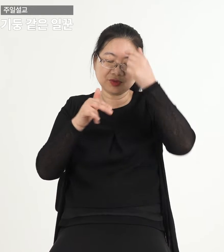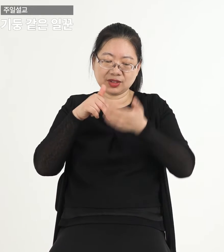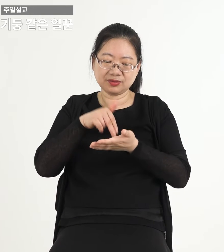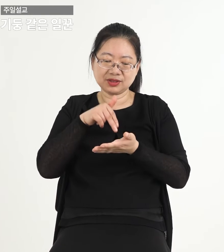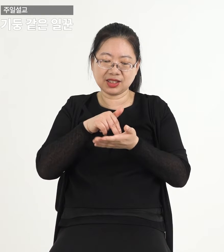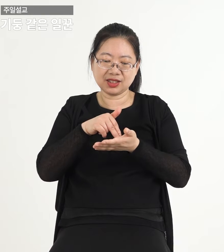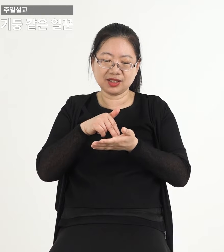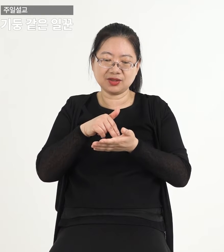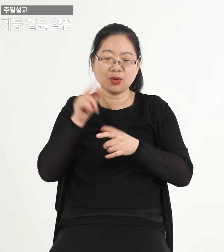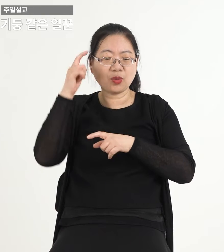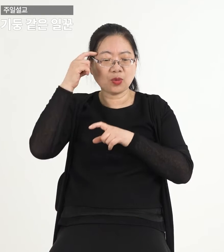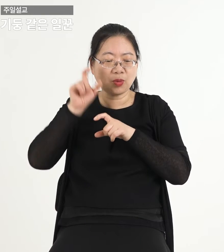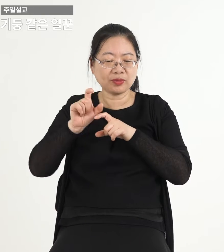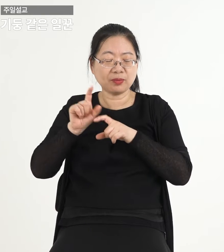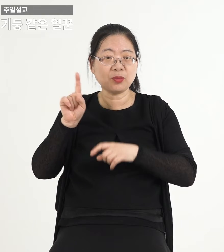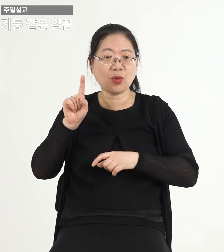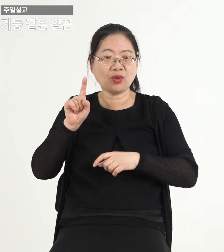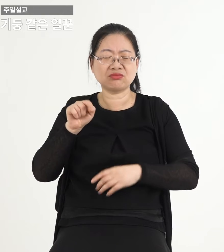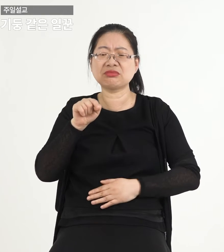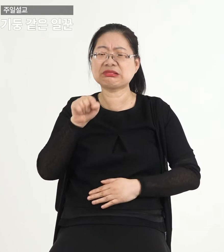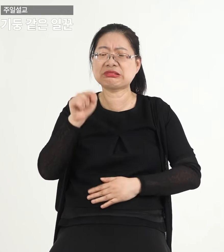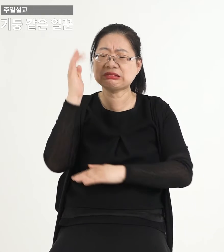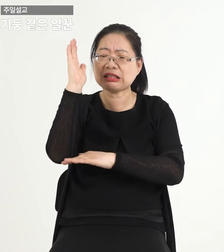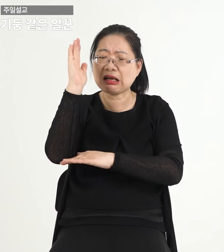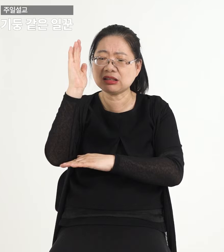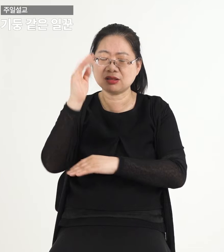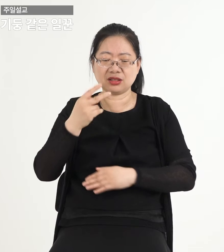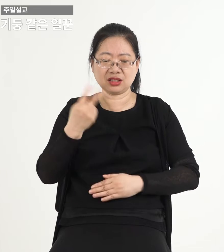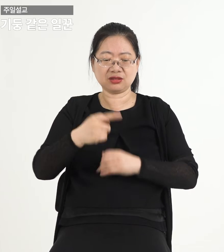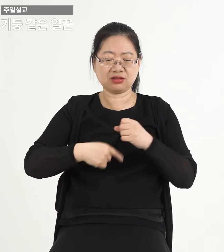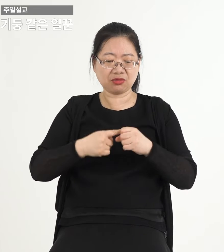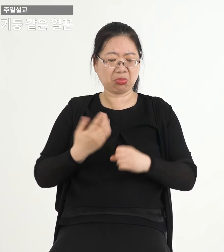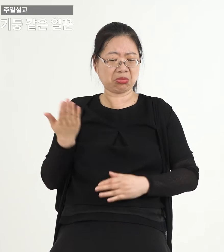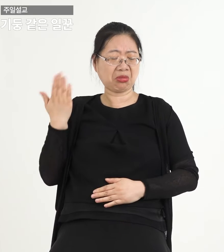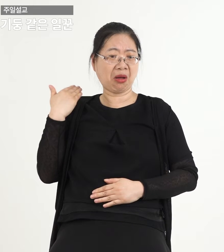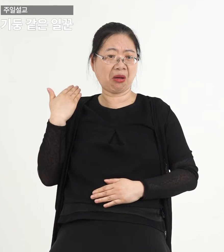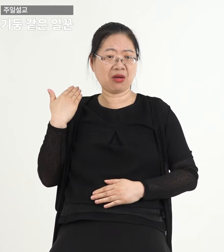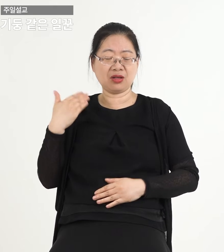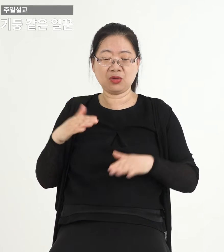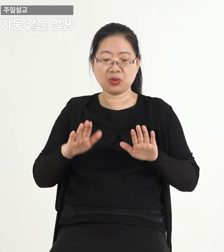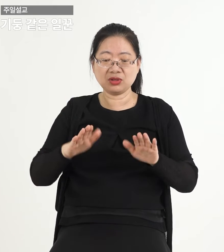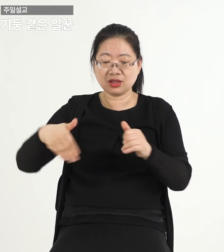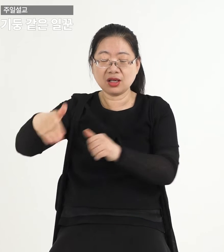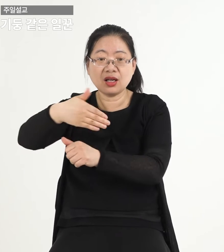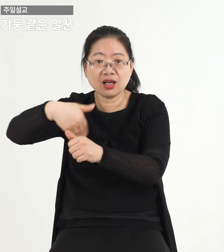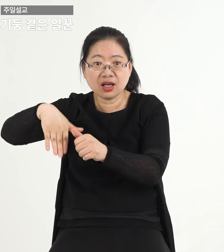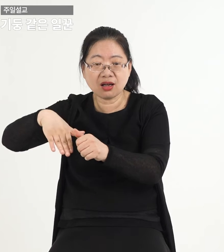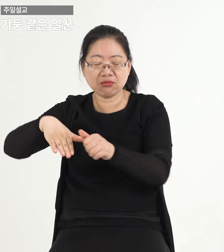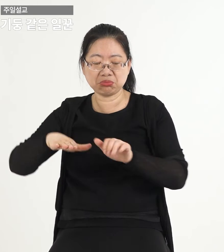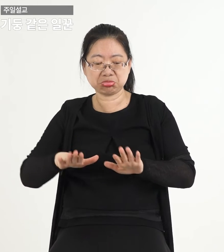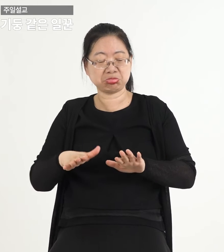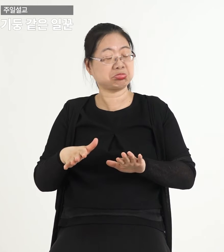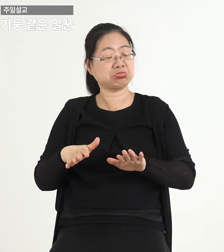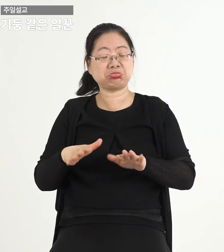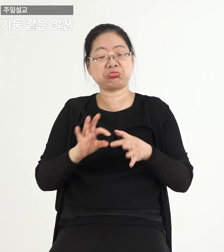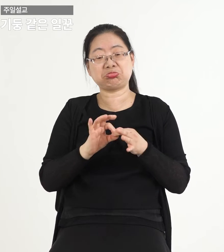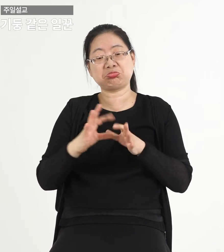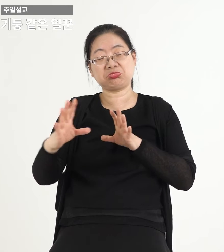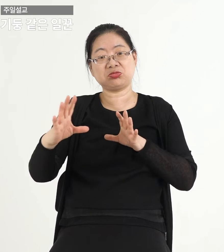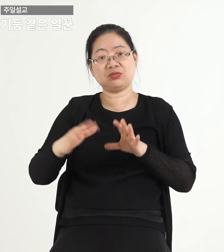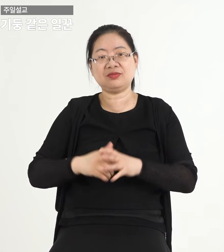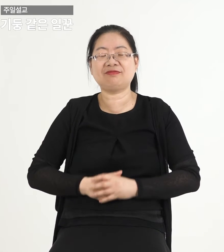아, 글쎄, 그거야. 뭐 2000년 전 이야기고 오늘은 뭐 그런 상황이 전혀 없지 않은가?